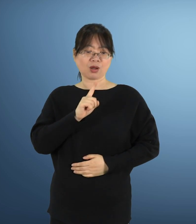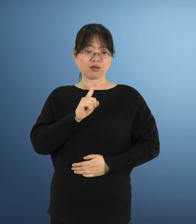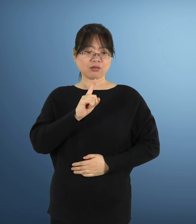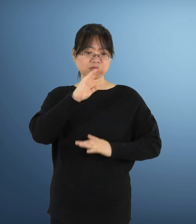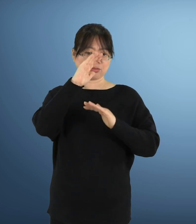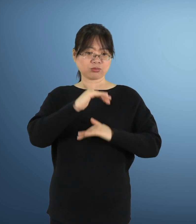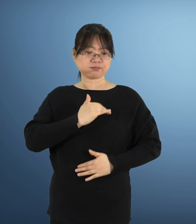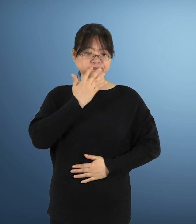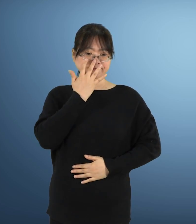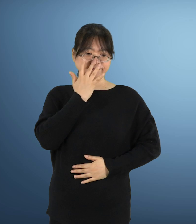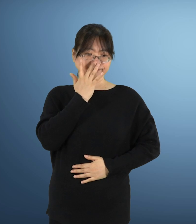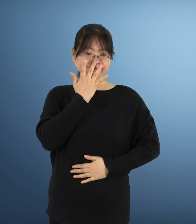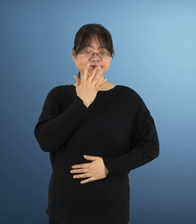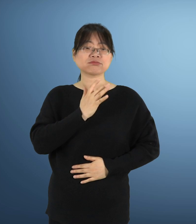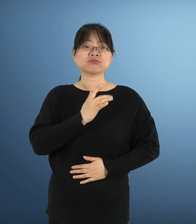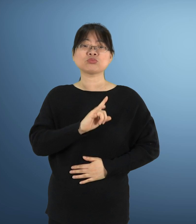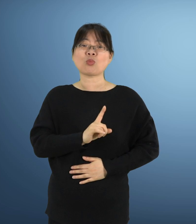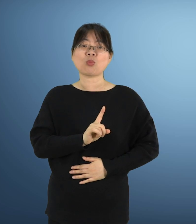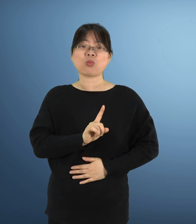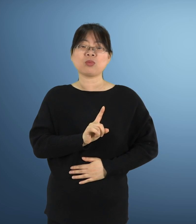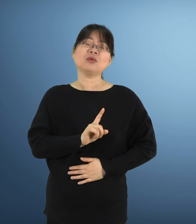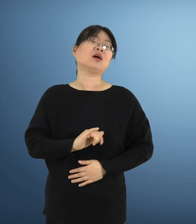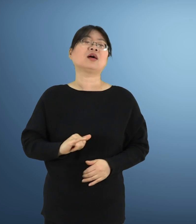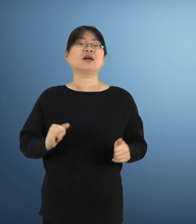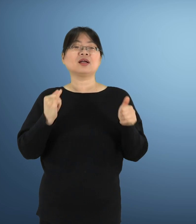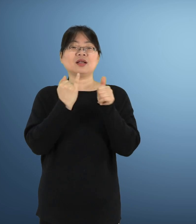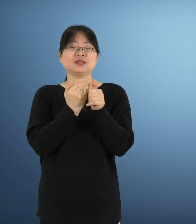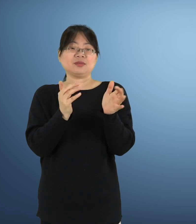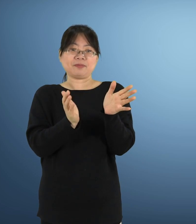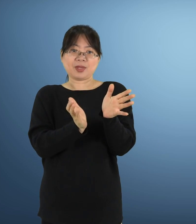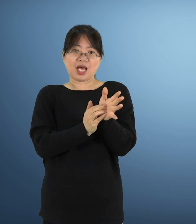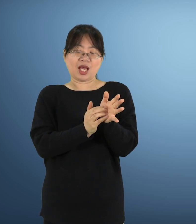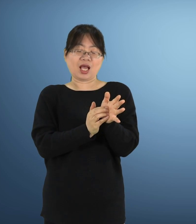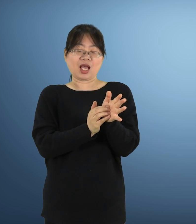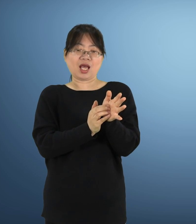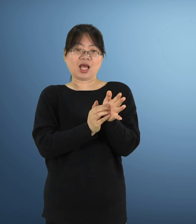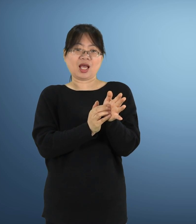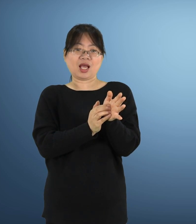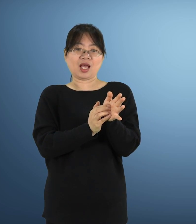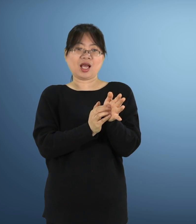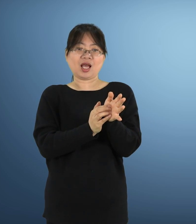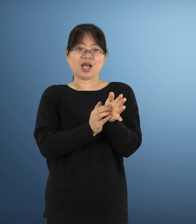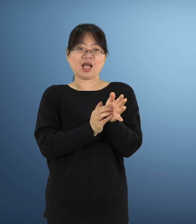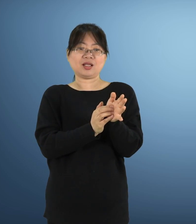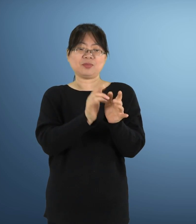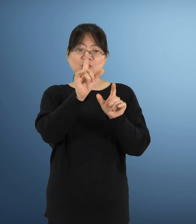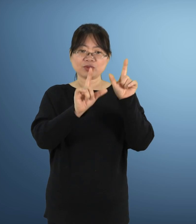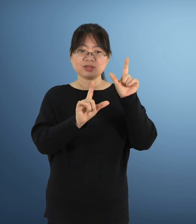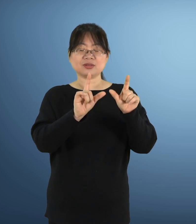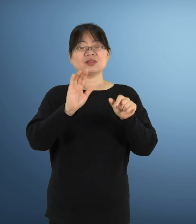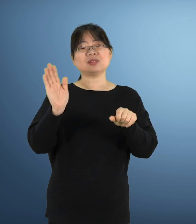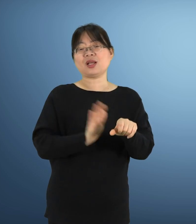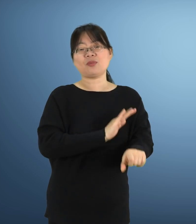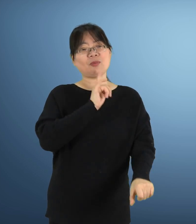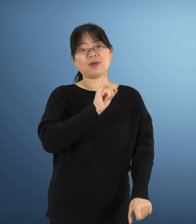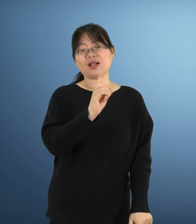얘기예요? 이 말은 시집 가고 장가 가는 게 잘못됐다는 게 아니에요.